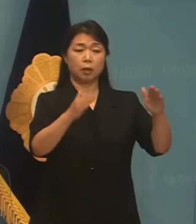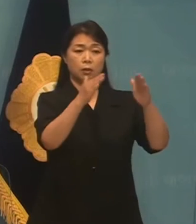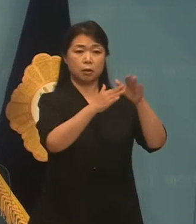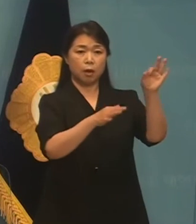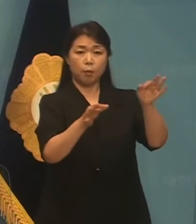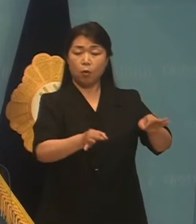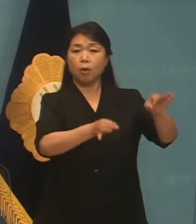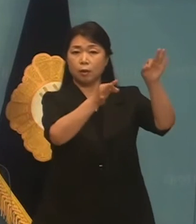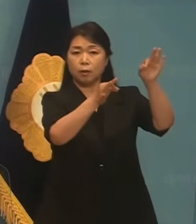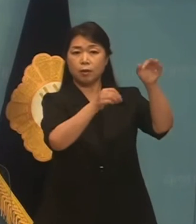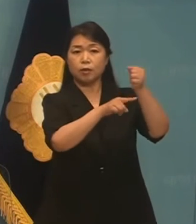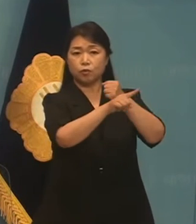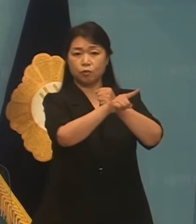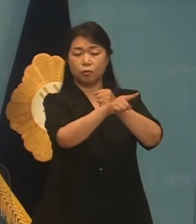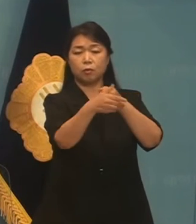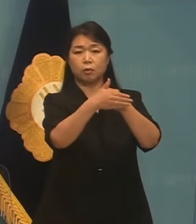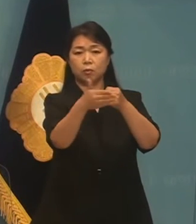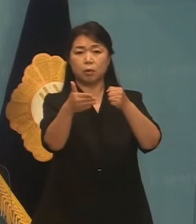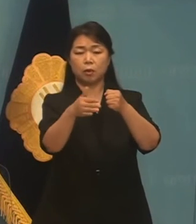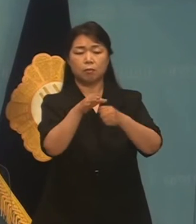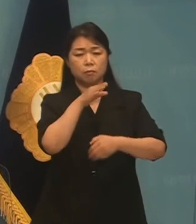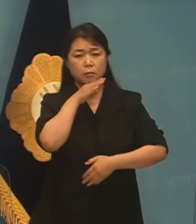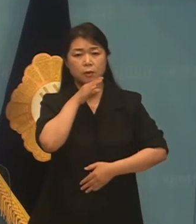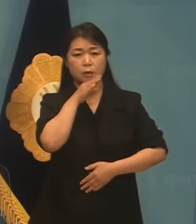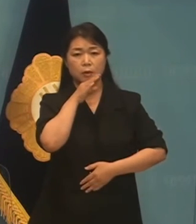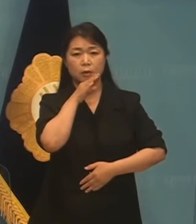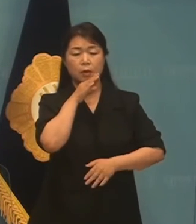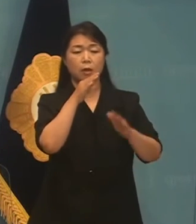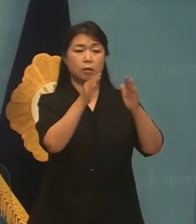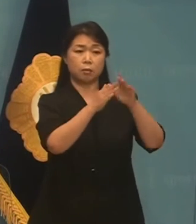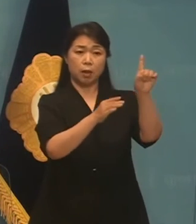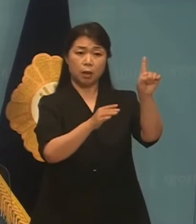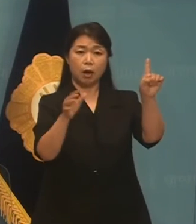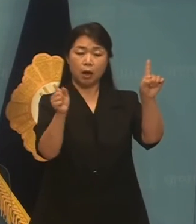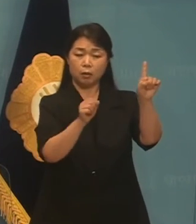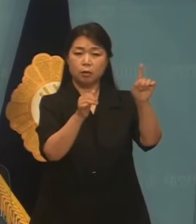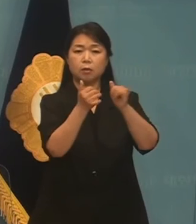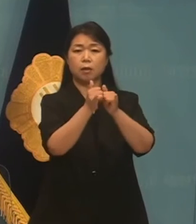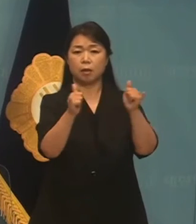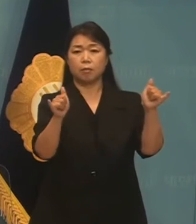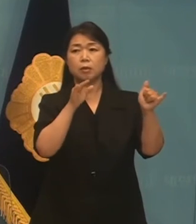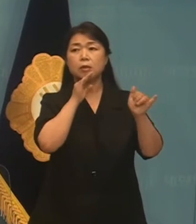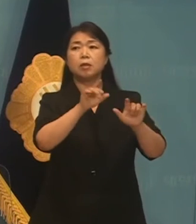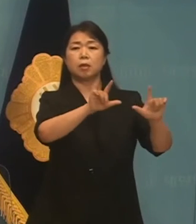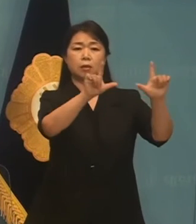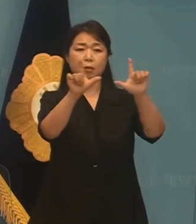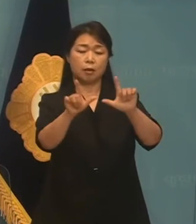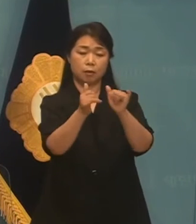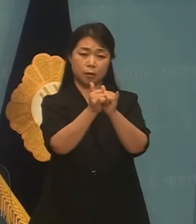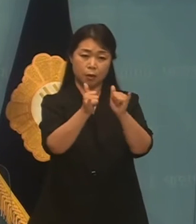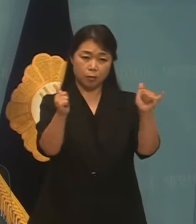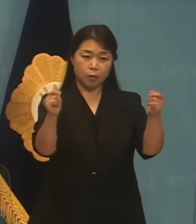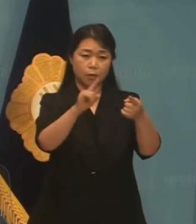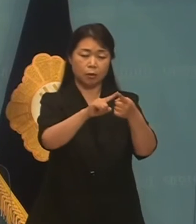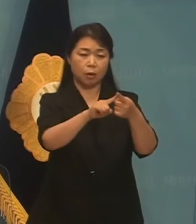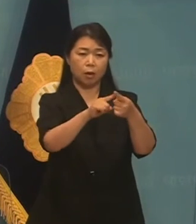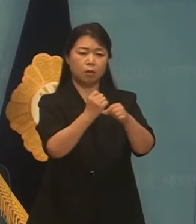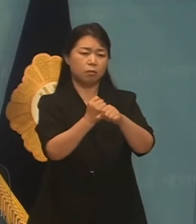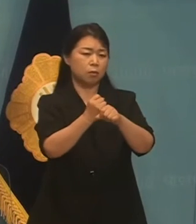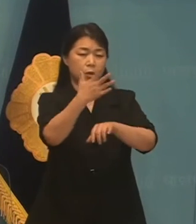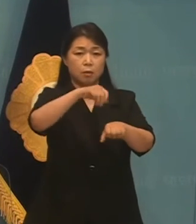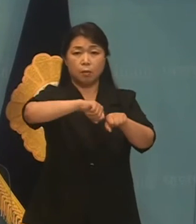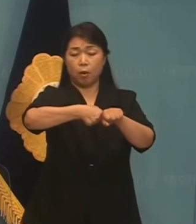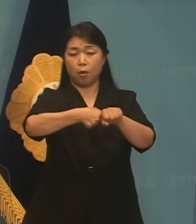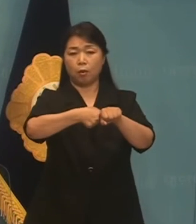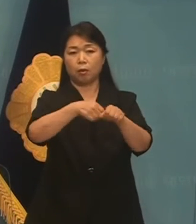집값이 올랐다는 이유로 사실상의 1주택자, 즉 실거주자에 대해 과도한